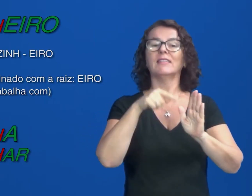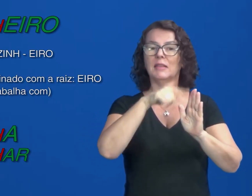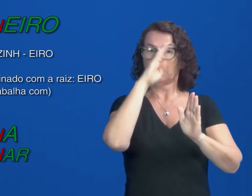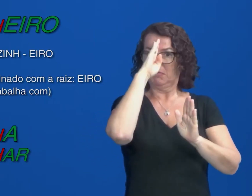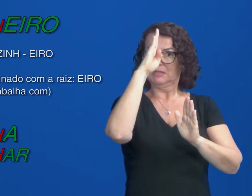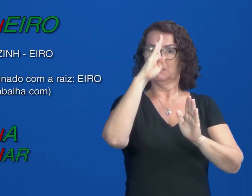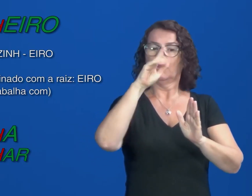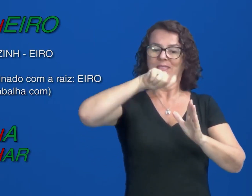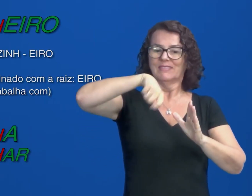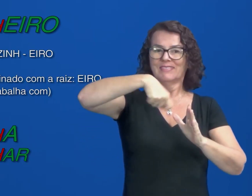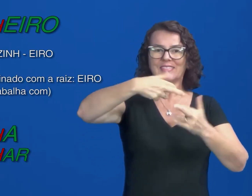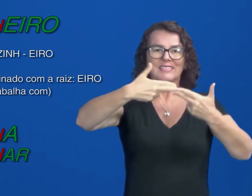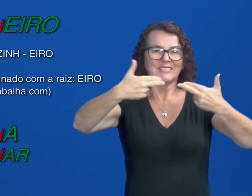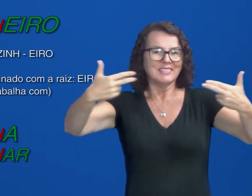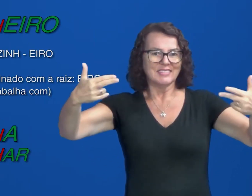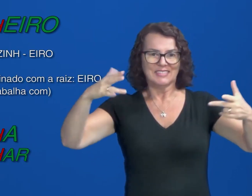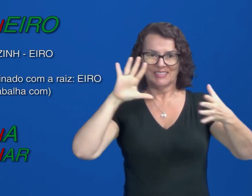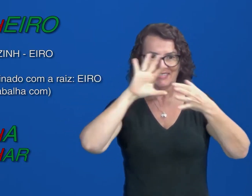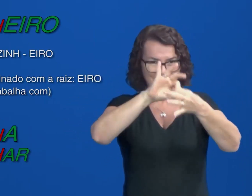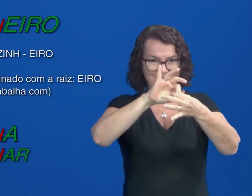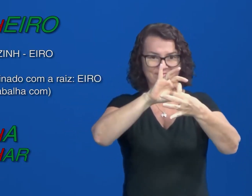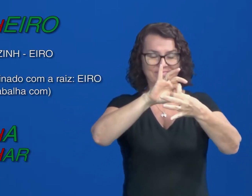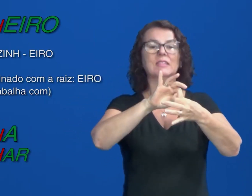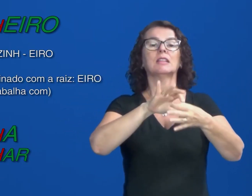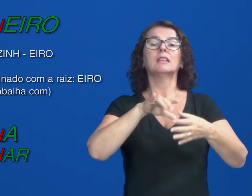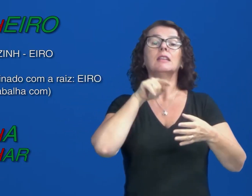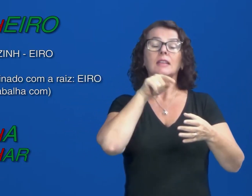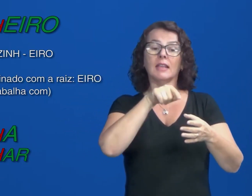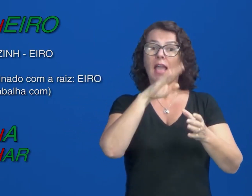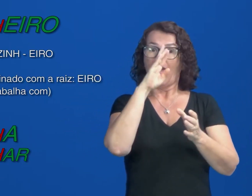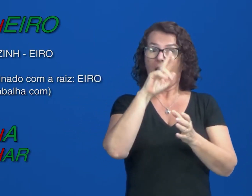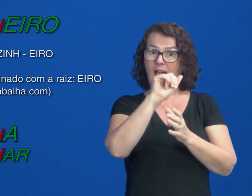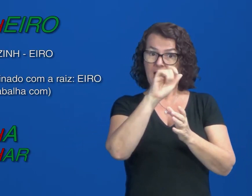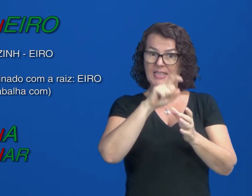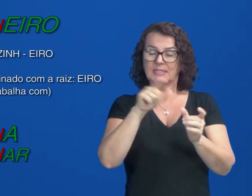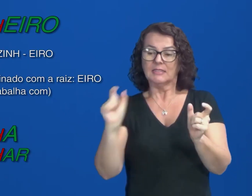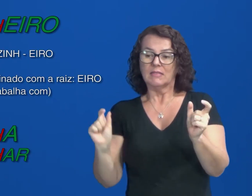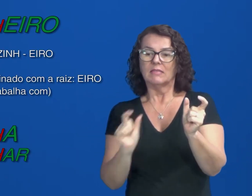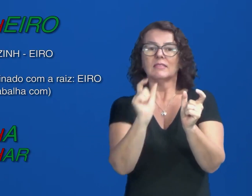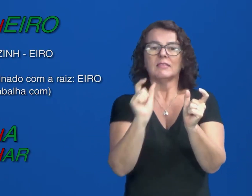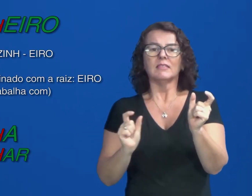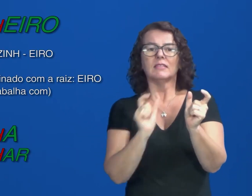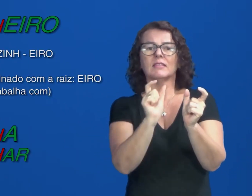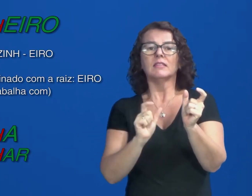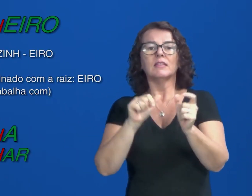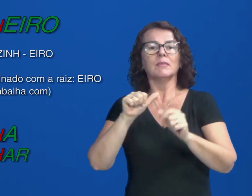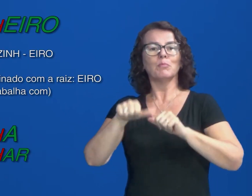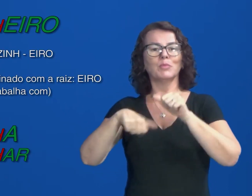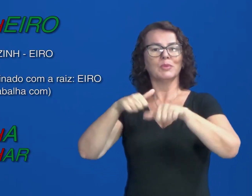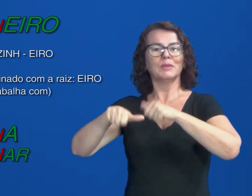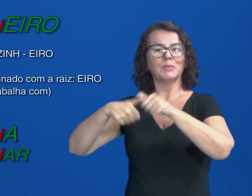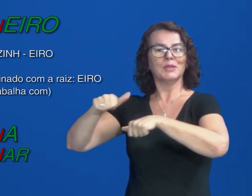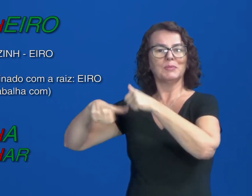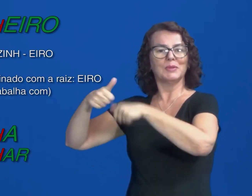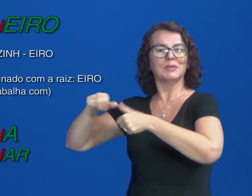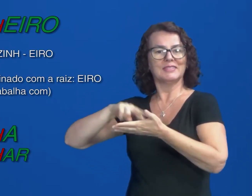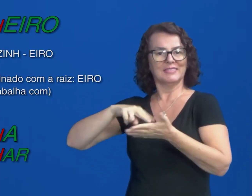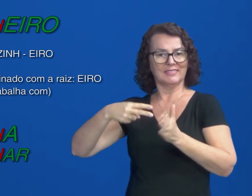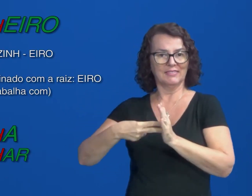significa? Que ele tem o significado da cozinha propriamente dito. E os outros morfemas vão trazer